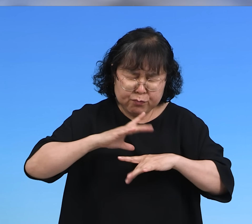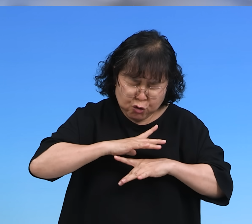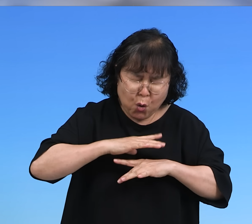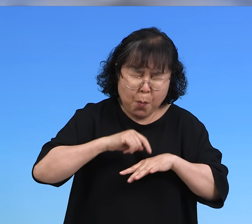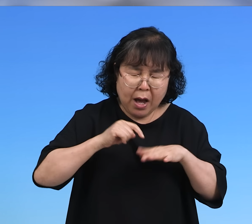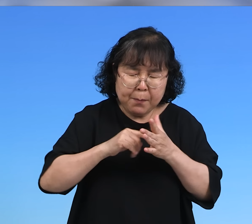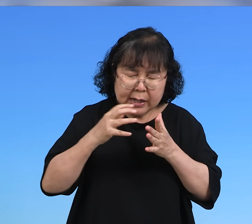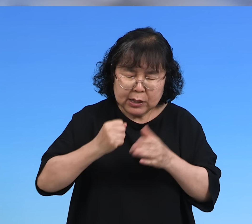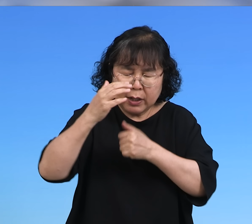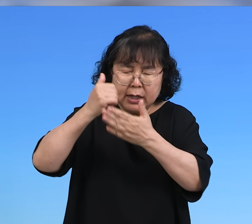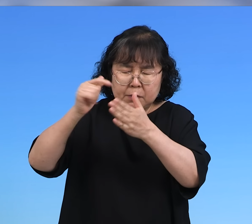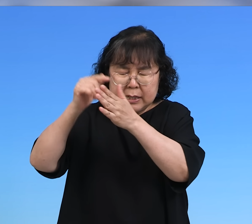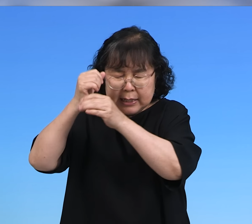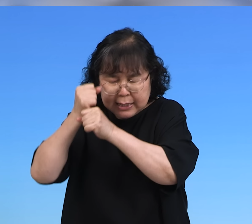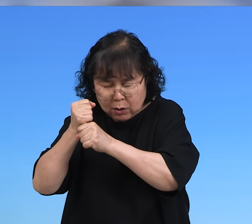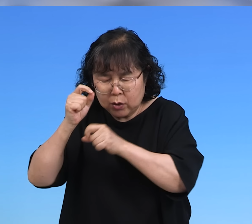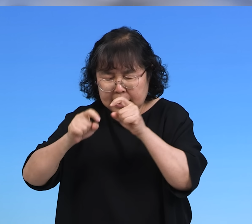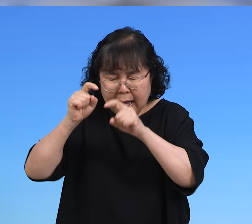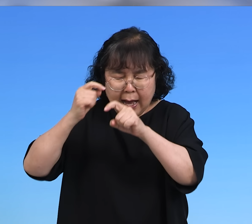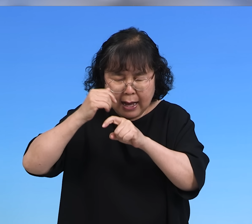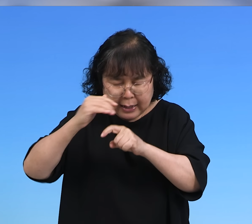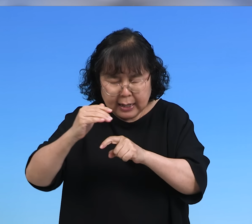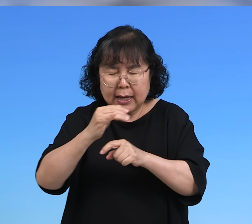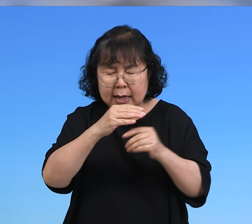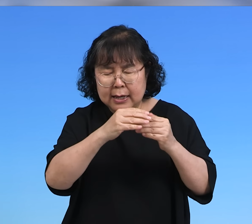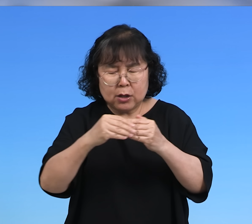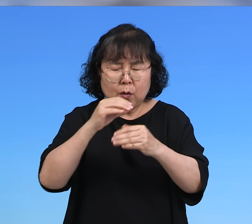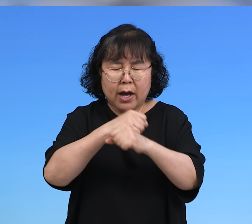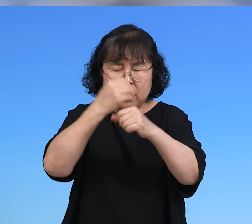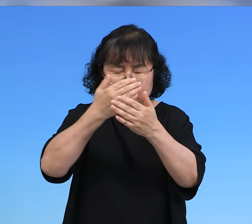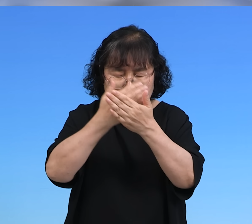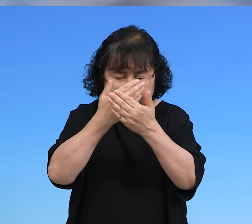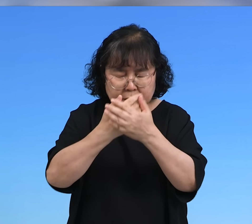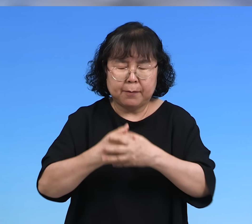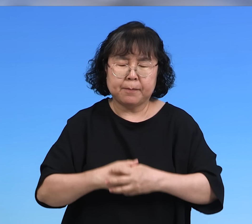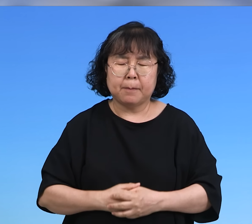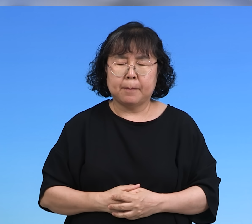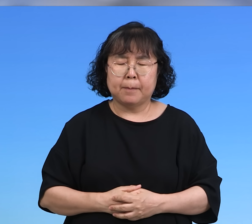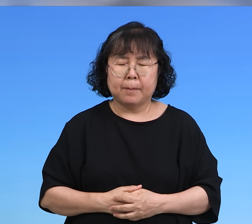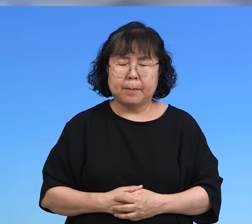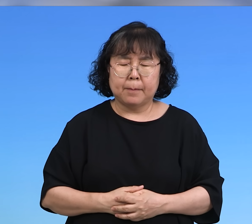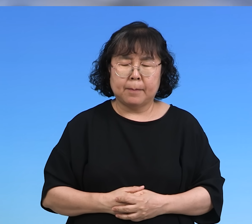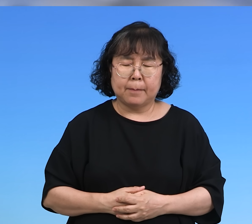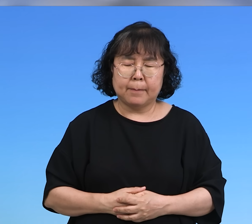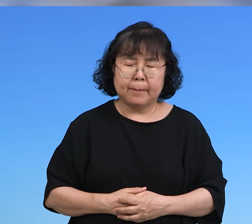마음으로 하나님을 의지하며 나아가도록 인도하여 주시옵소서.